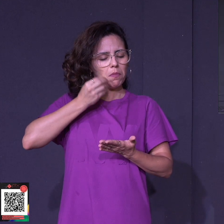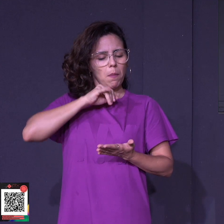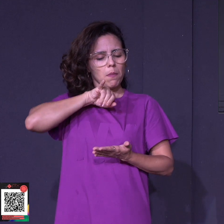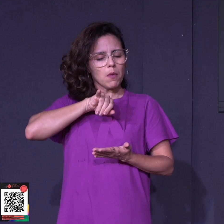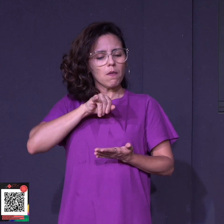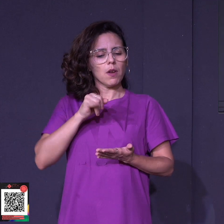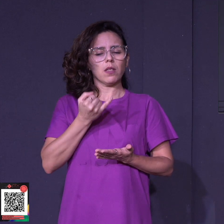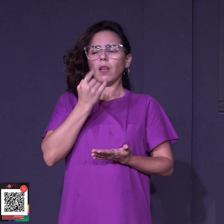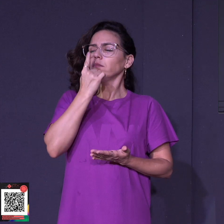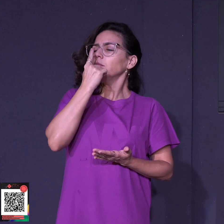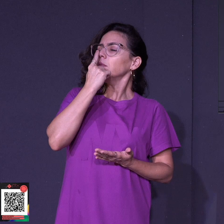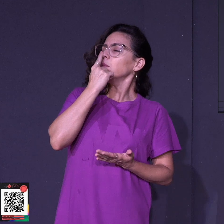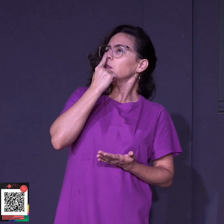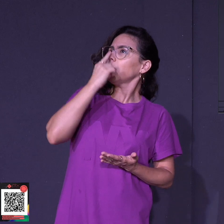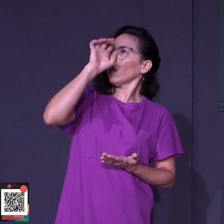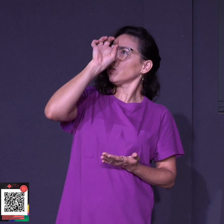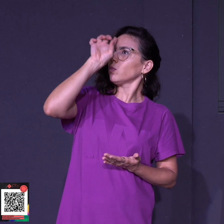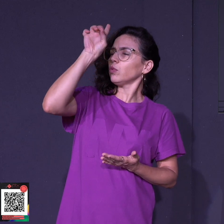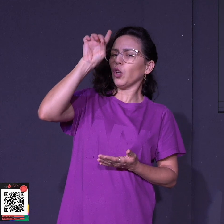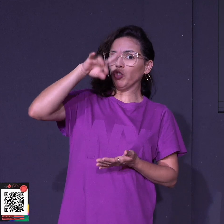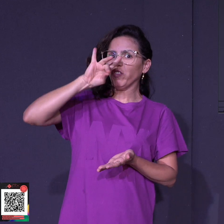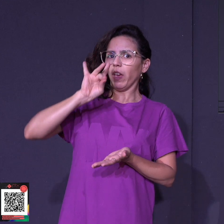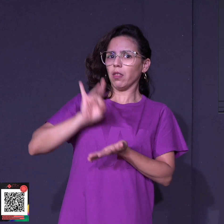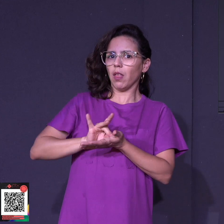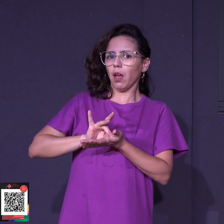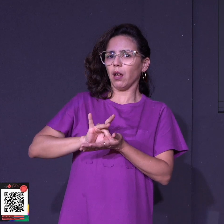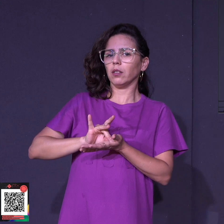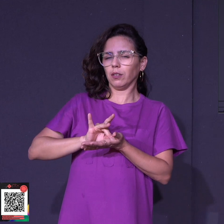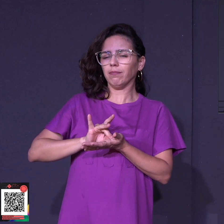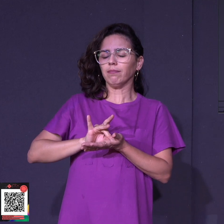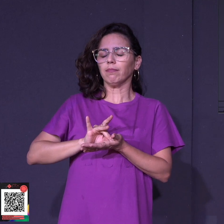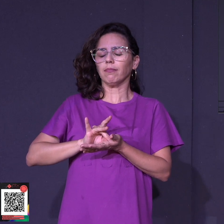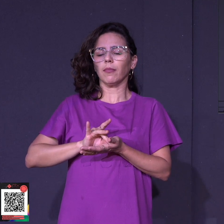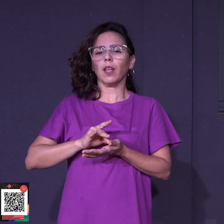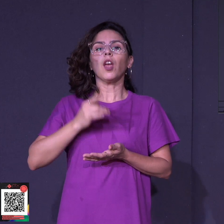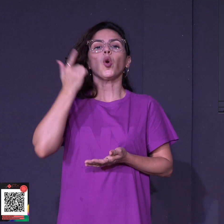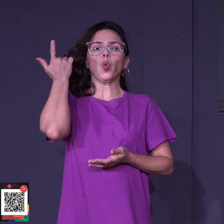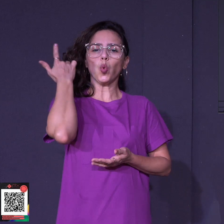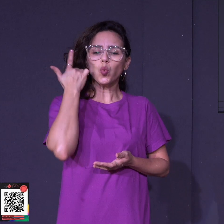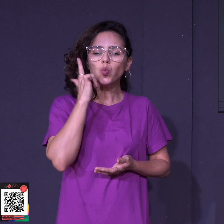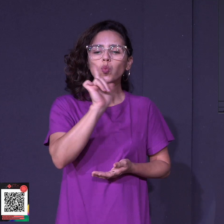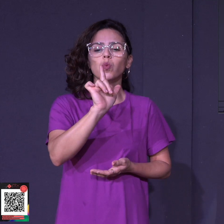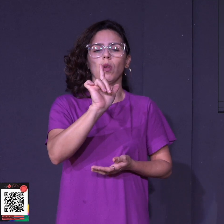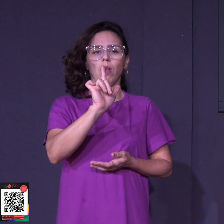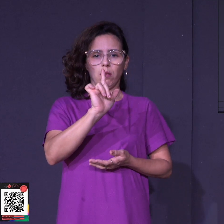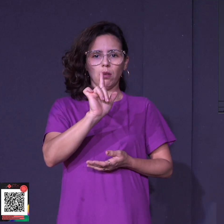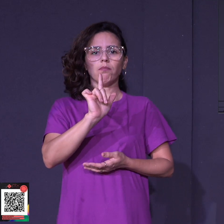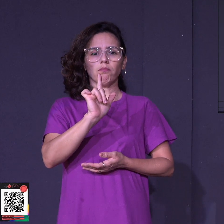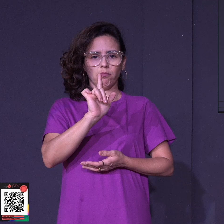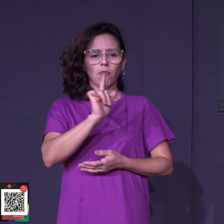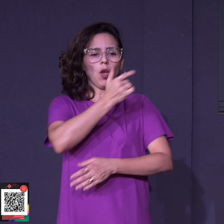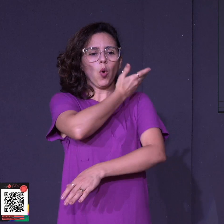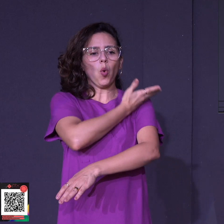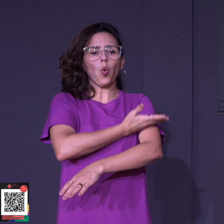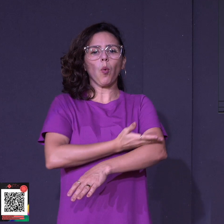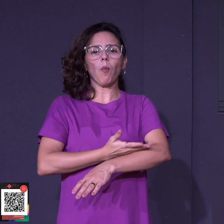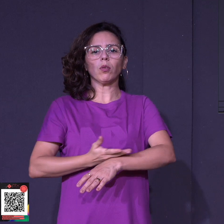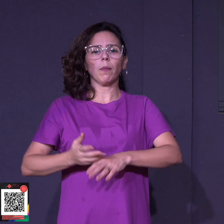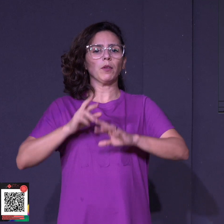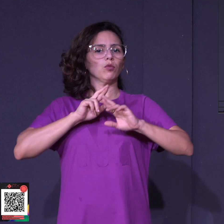intimidade autêntica com Deus, procede de forma completamente